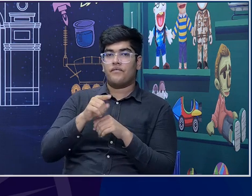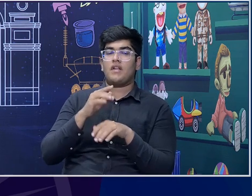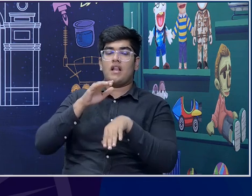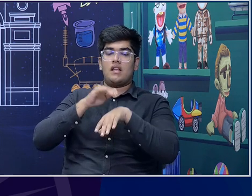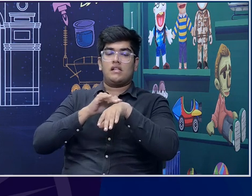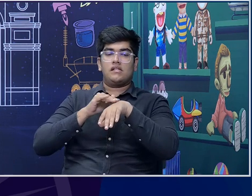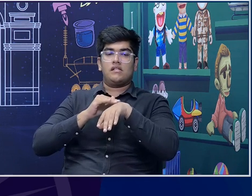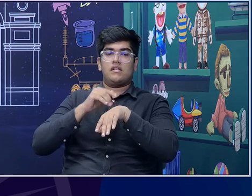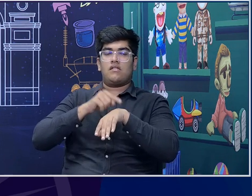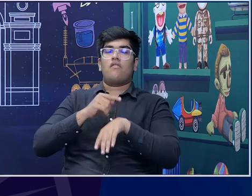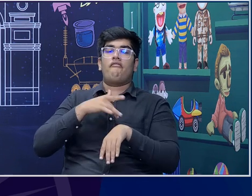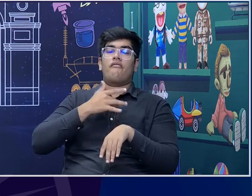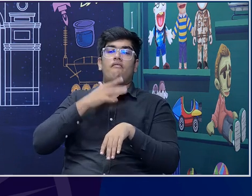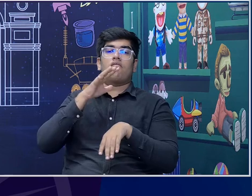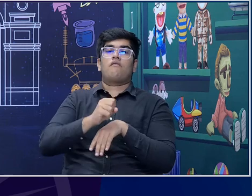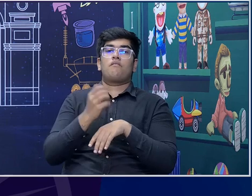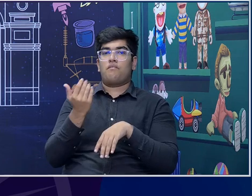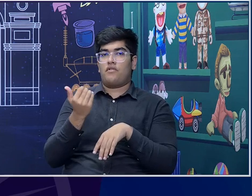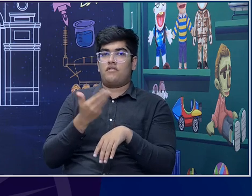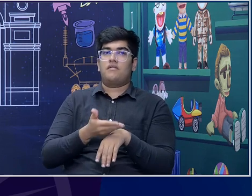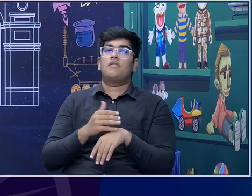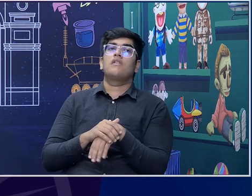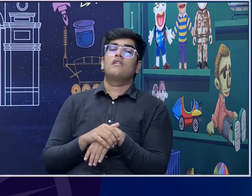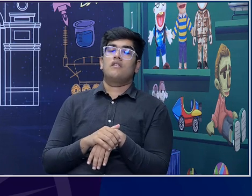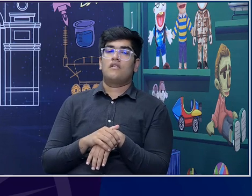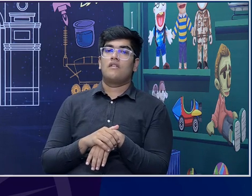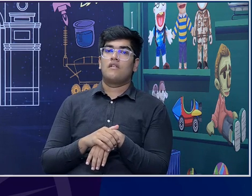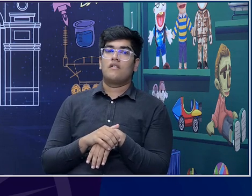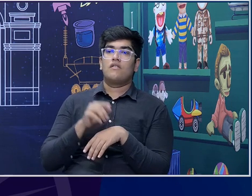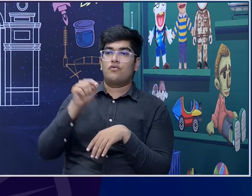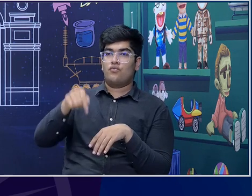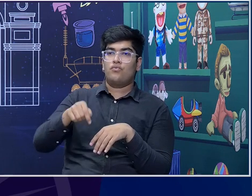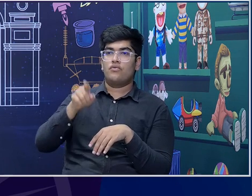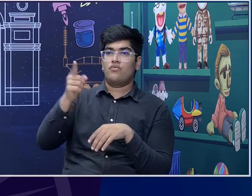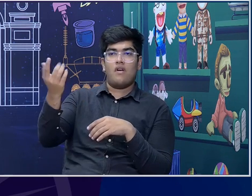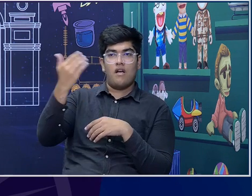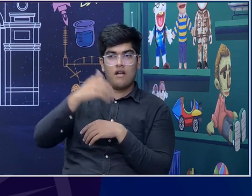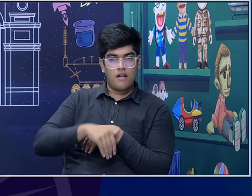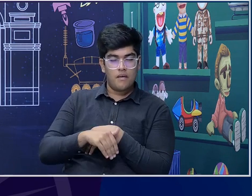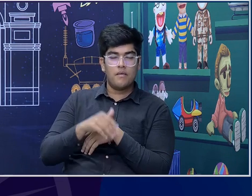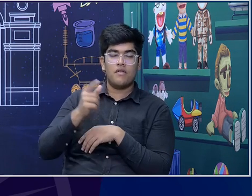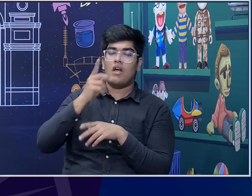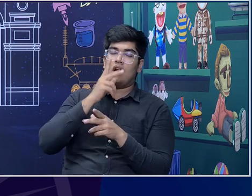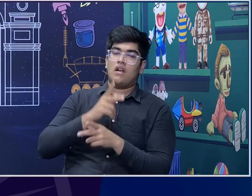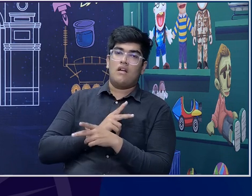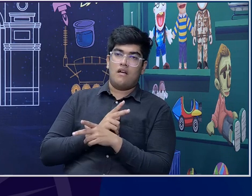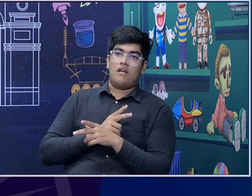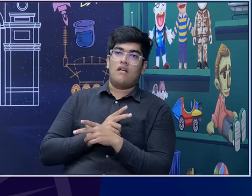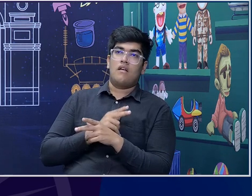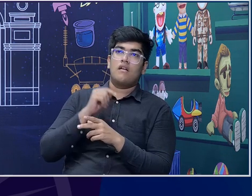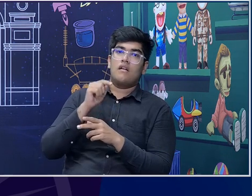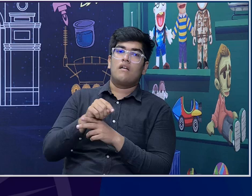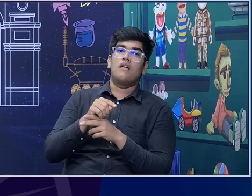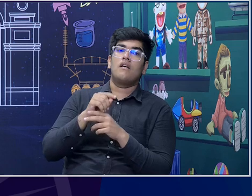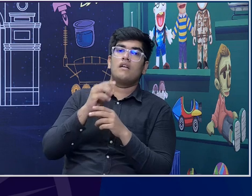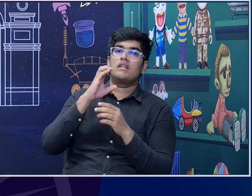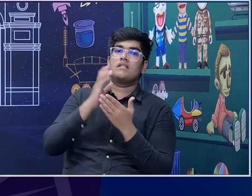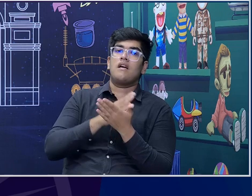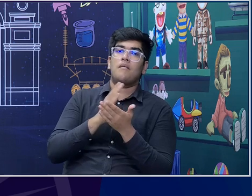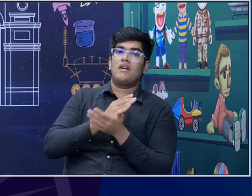से भी बच्चे समझ सकते हैं जान सकते हैं मैं बहुत बढ़िया आप यहां आए और हमें बताया कि यह जो पार्ट साथ है